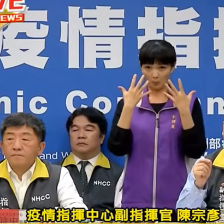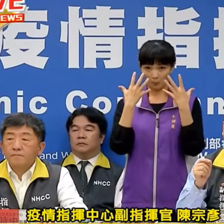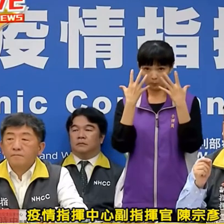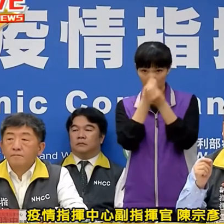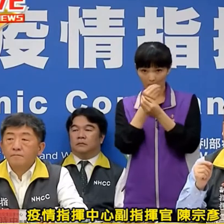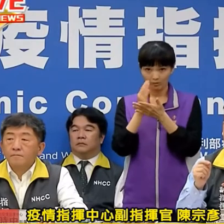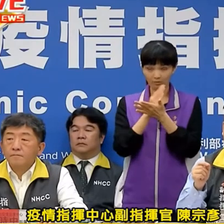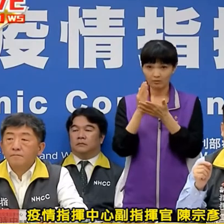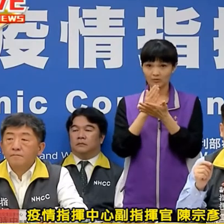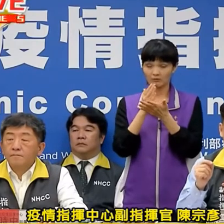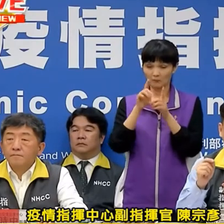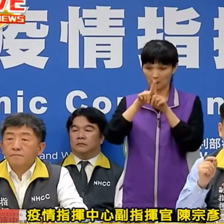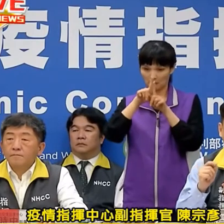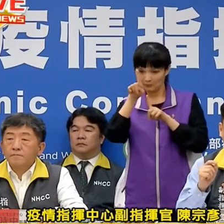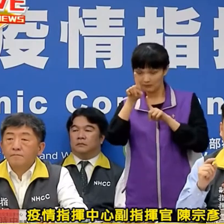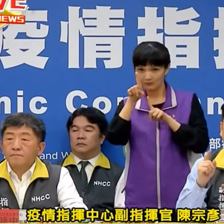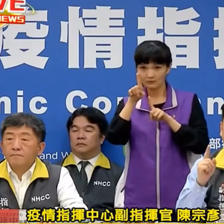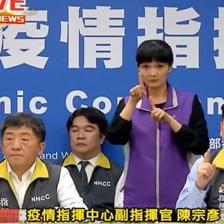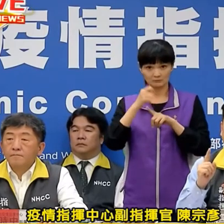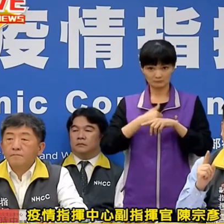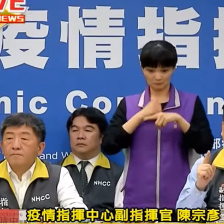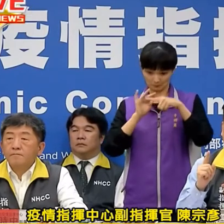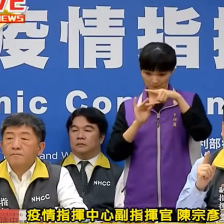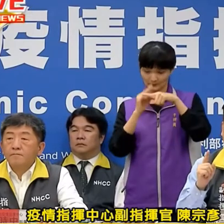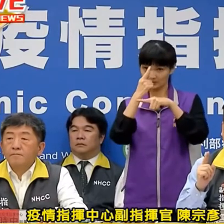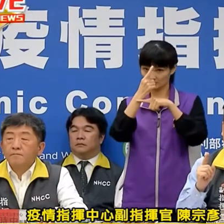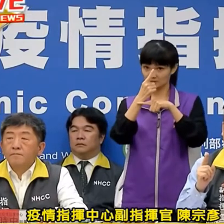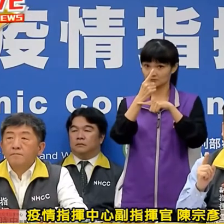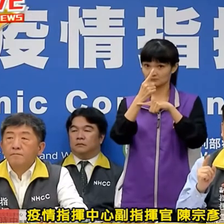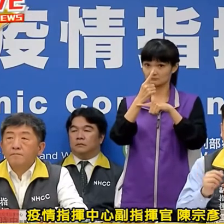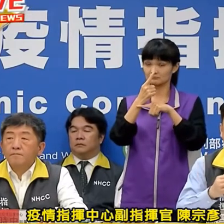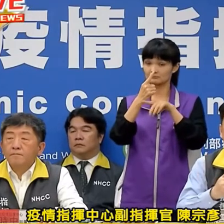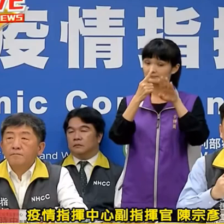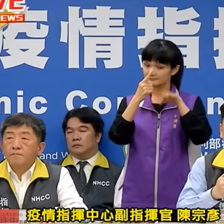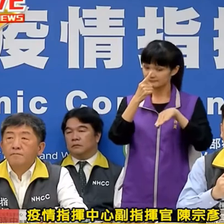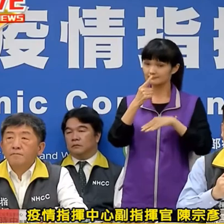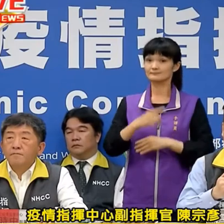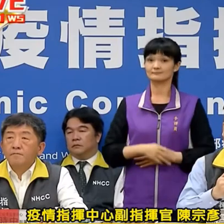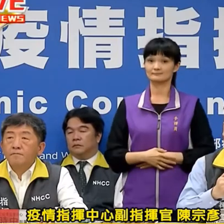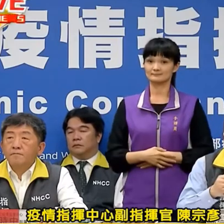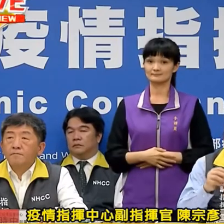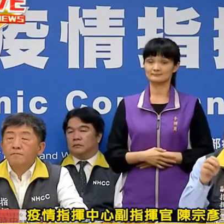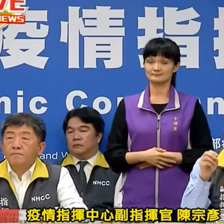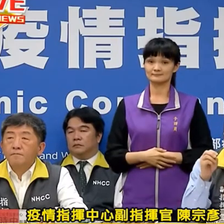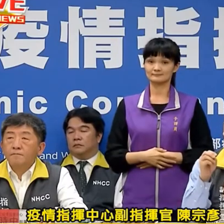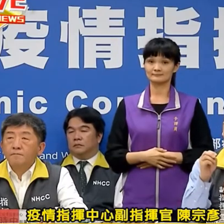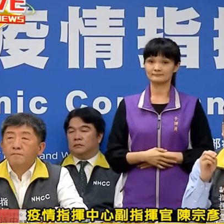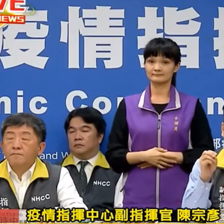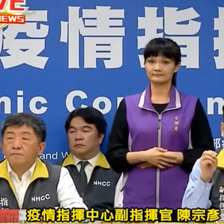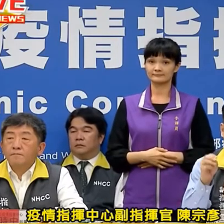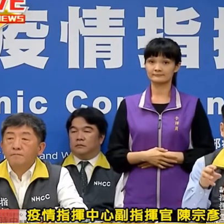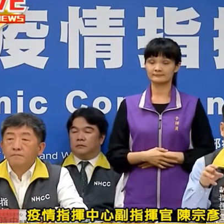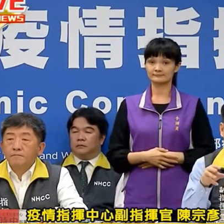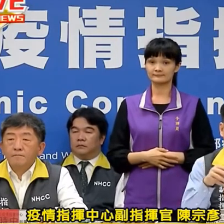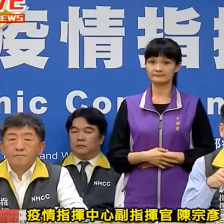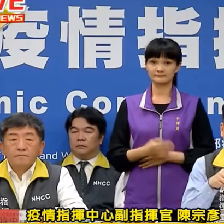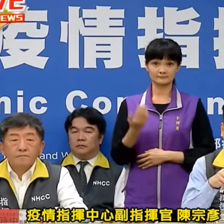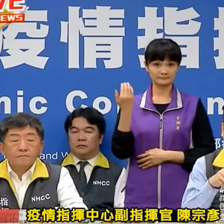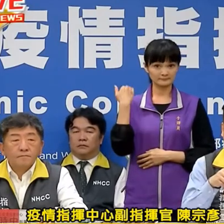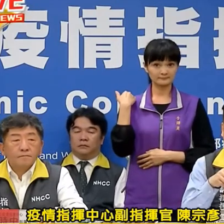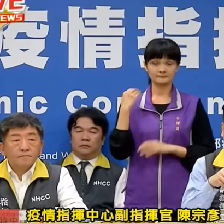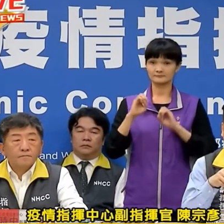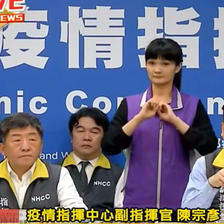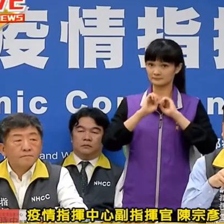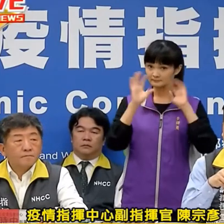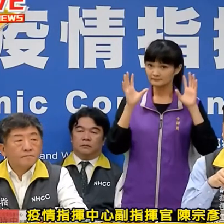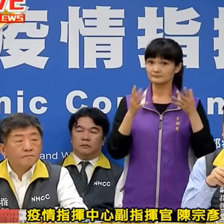的这个啊错误率其实是不到1%哦，这个要特别说一下。那也曾经跟大